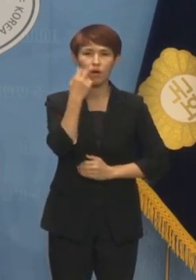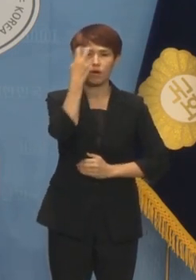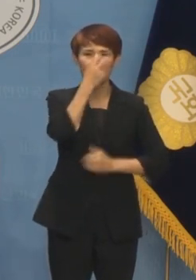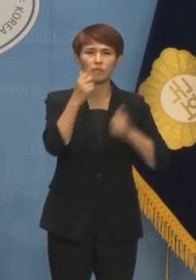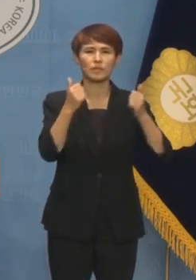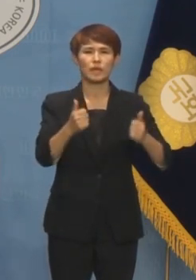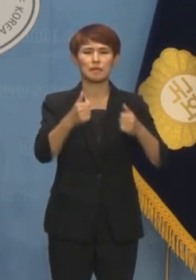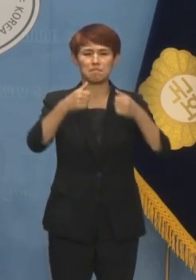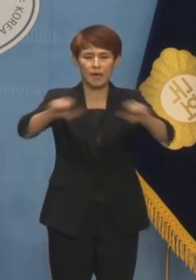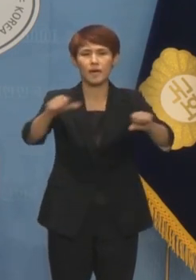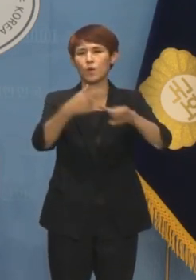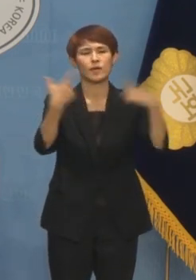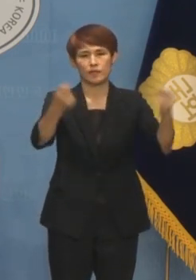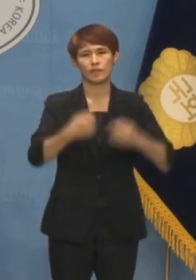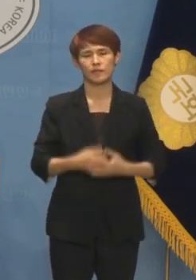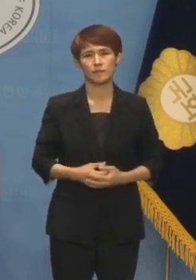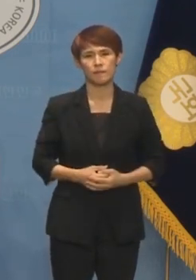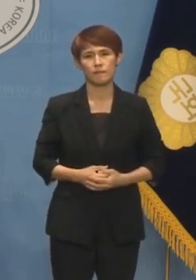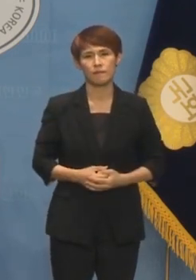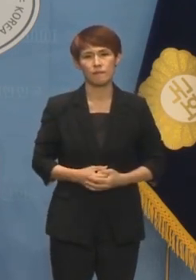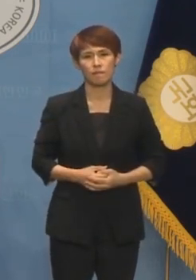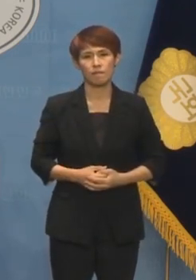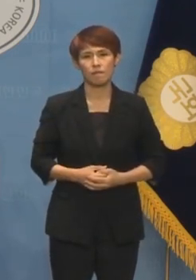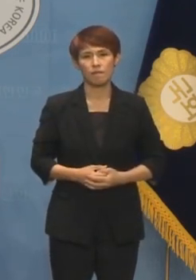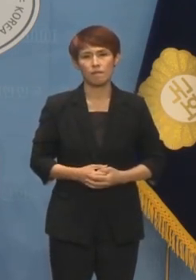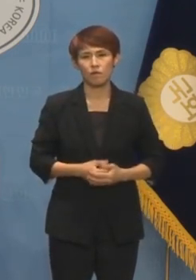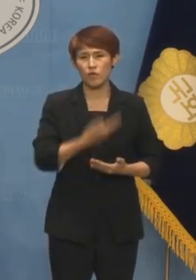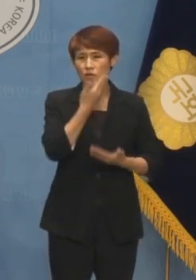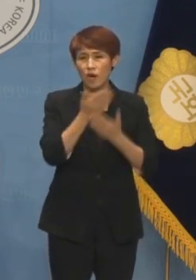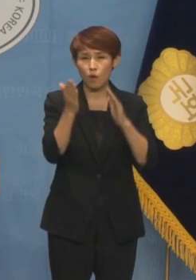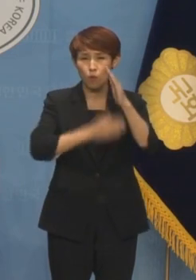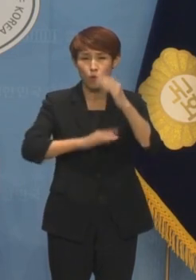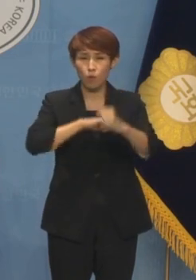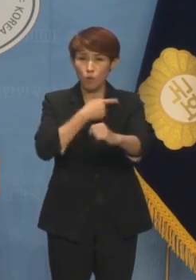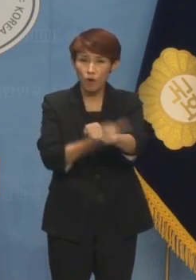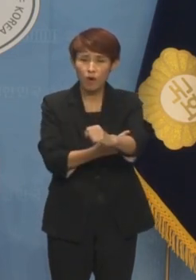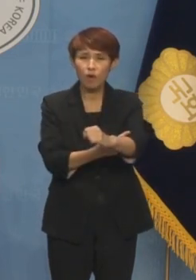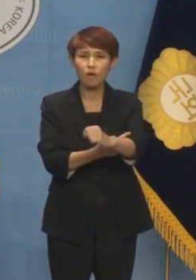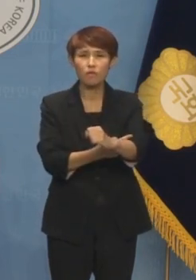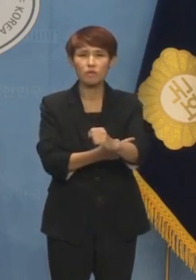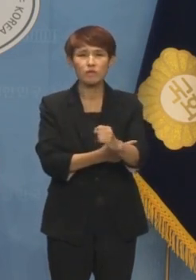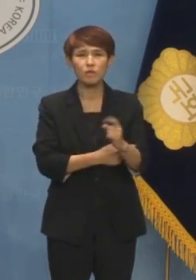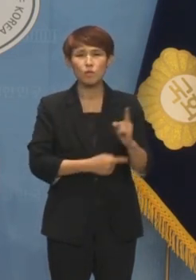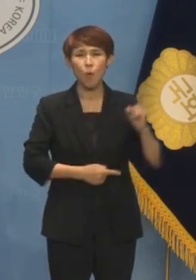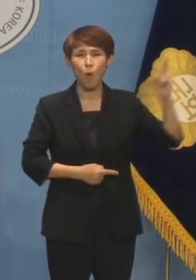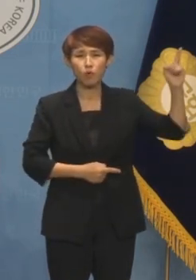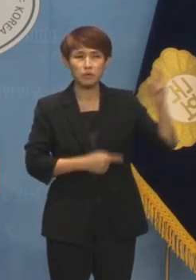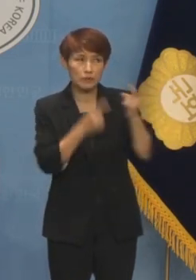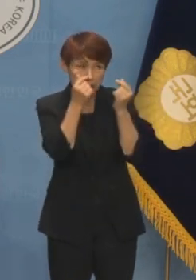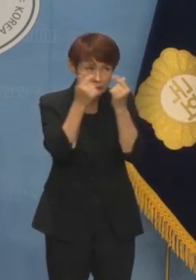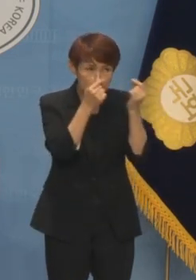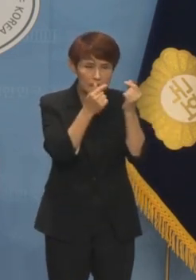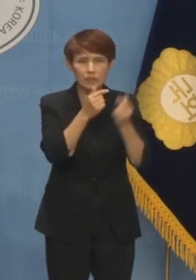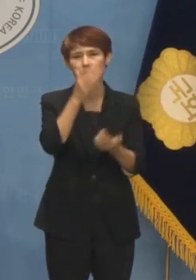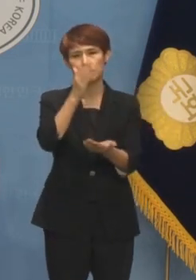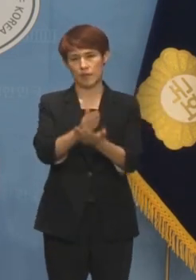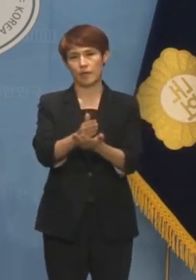망치는 길입니다. 더 이상 귀한 공권력을 권력의 눈치를 보고 알아서 하는 일에 낭비하지